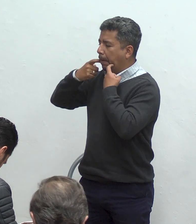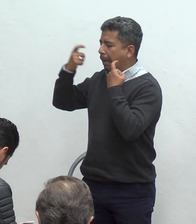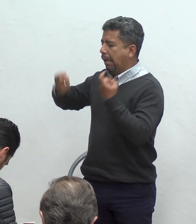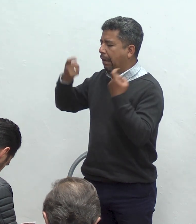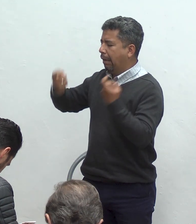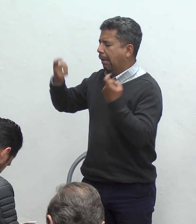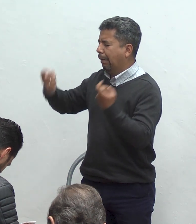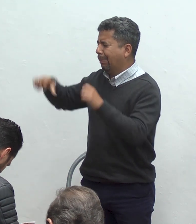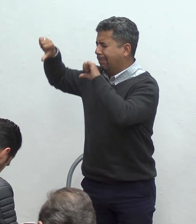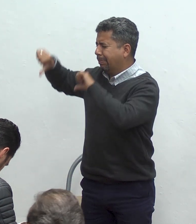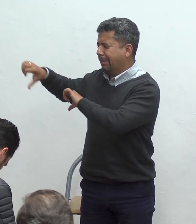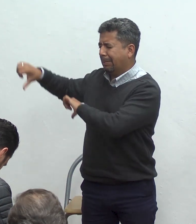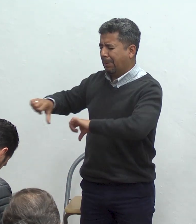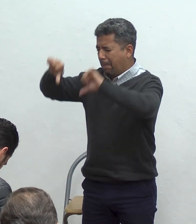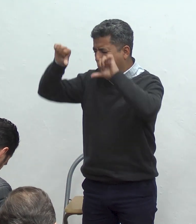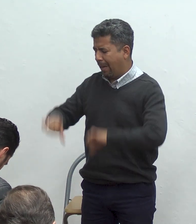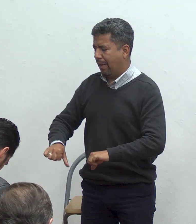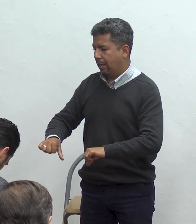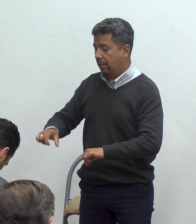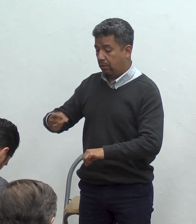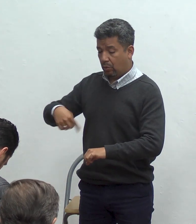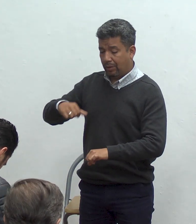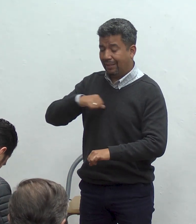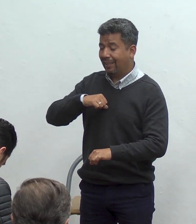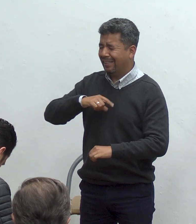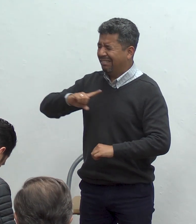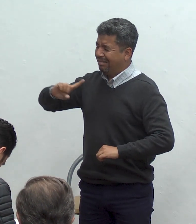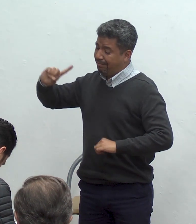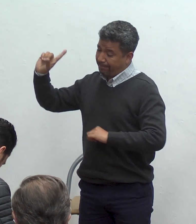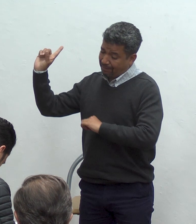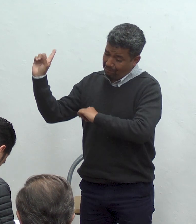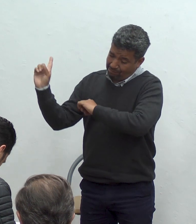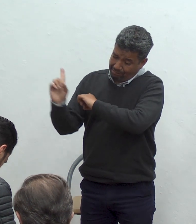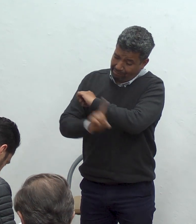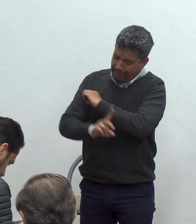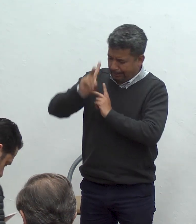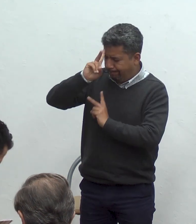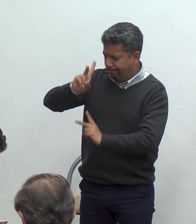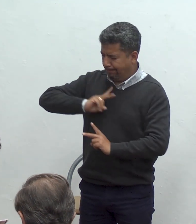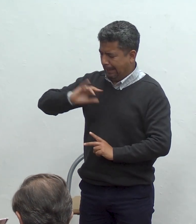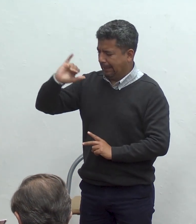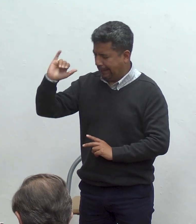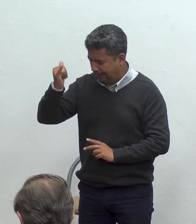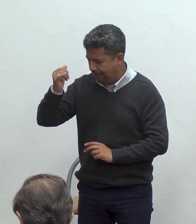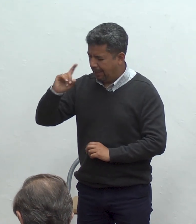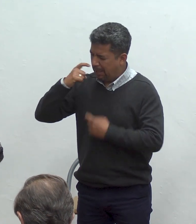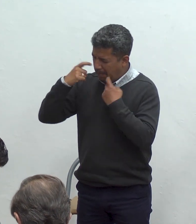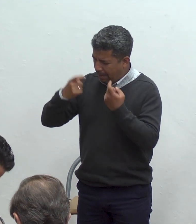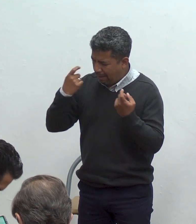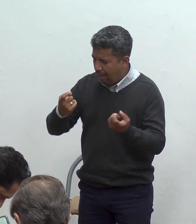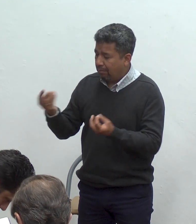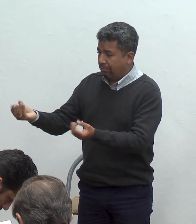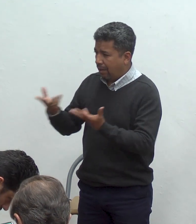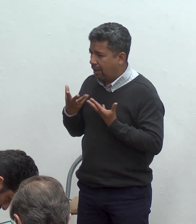Señor. De que nosotros teníamos toda la condenación encima, no solamente del pecado que